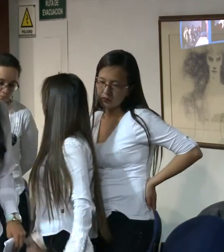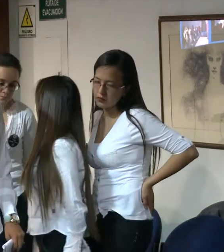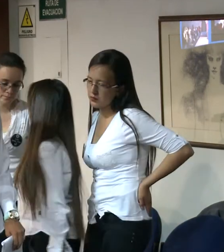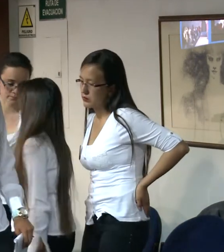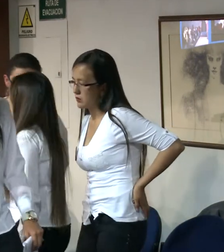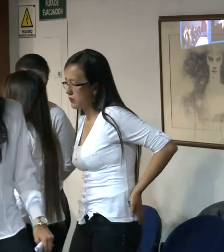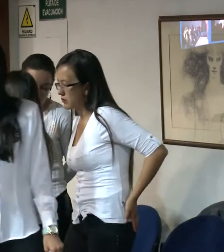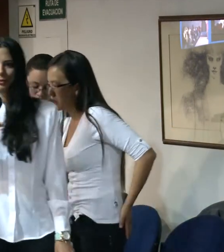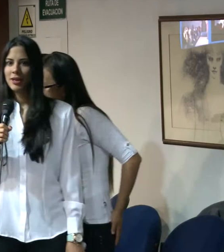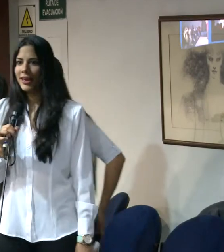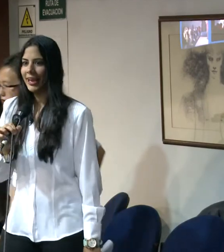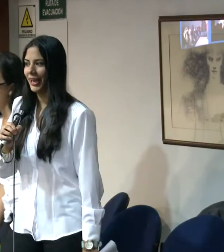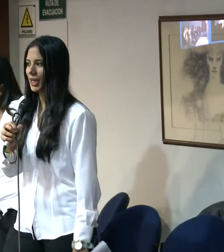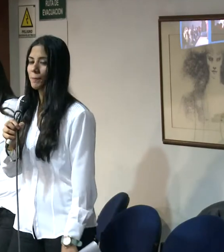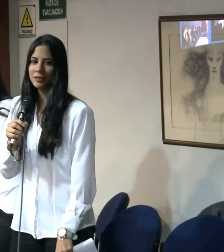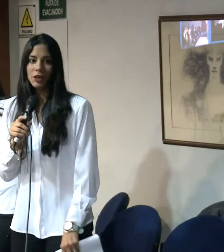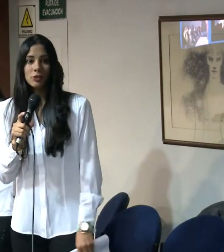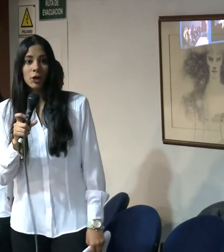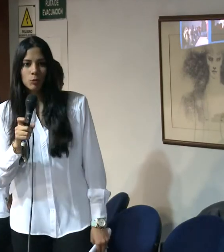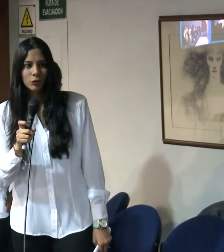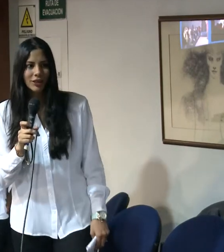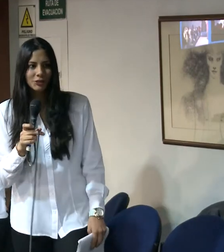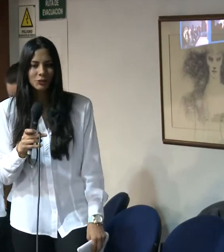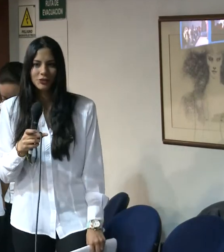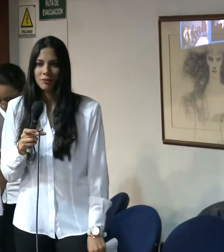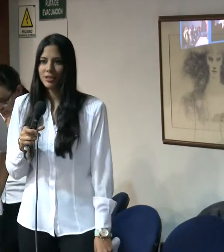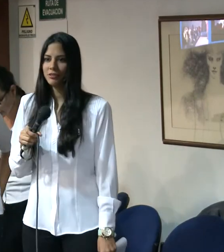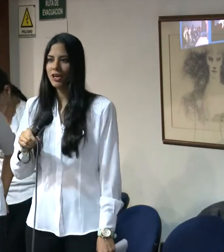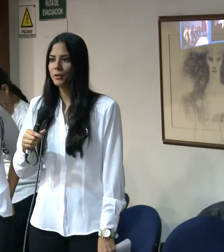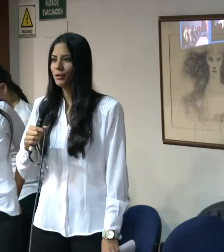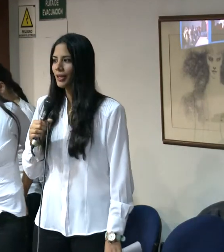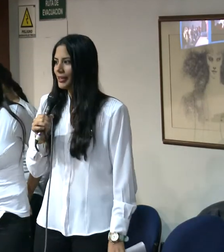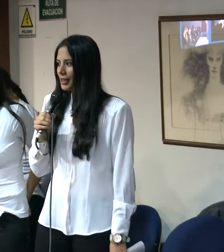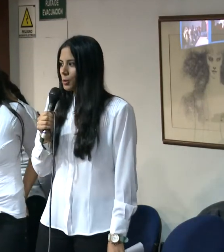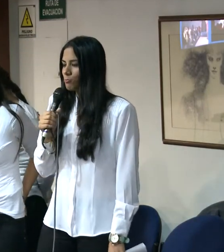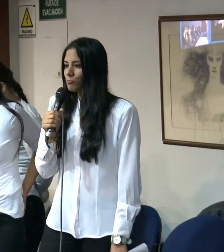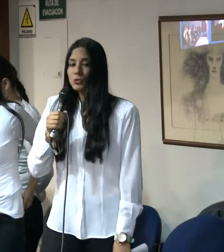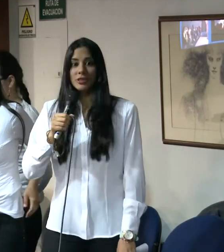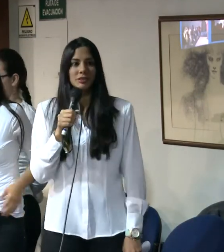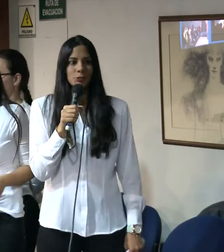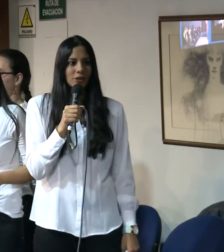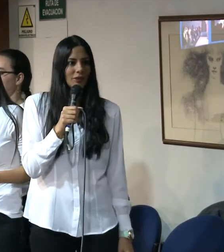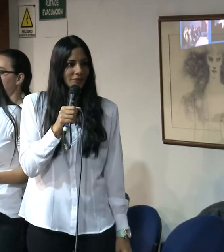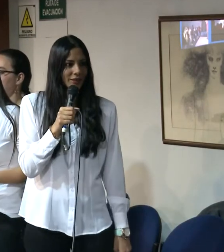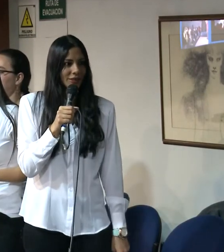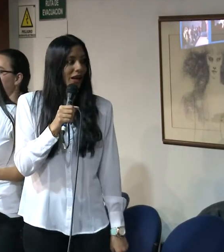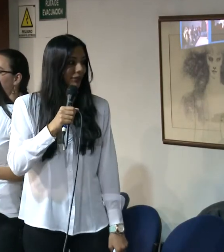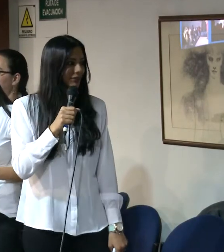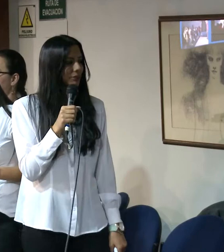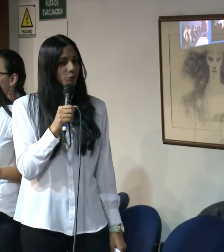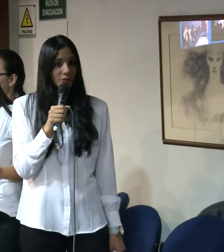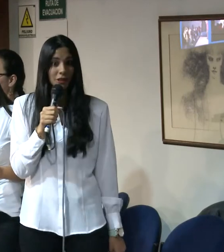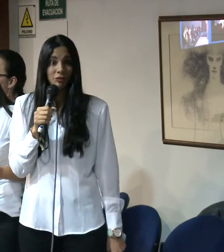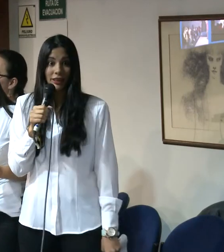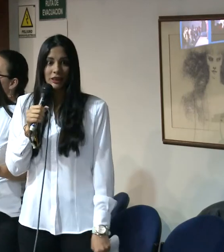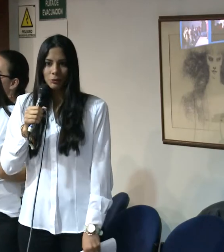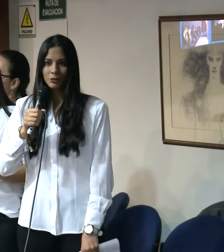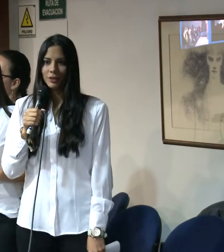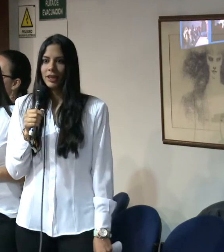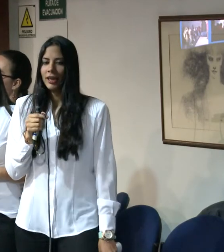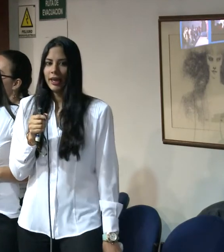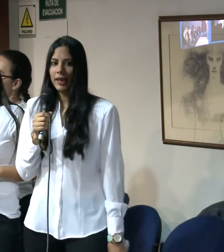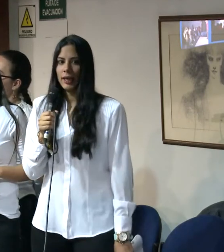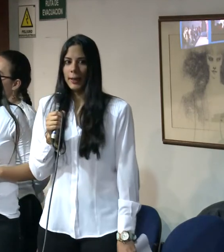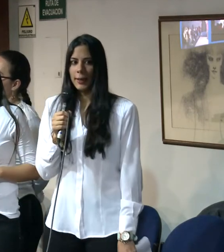En cuanto a los resultados en la parte de comunicación, se evidenciaron muchísimos avances muy